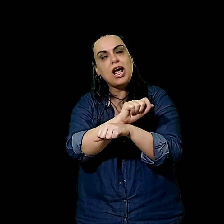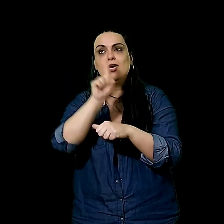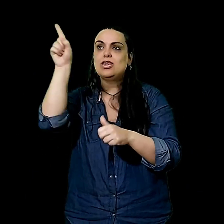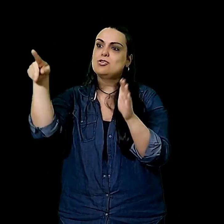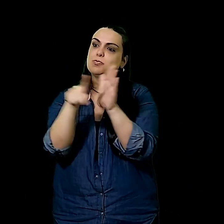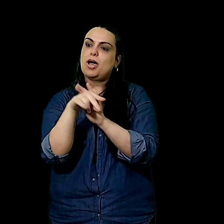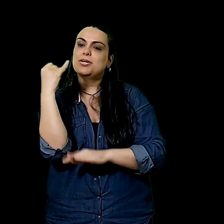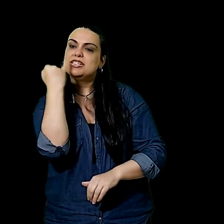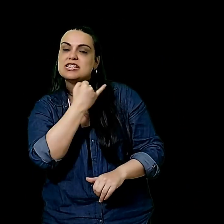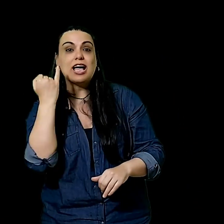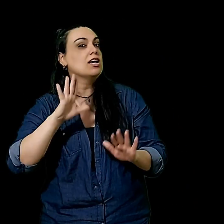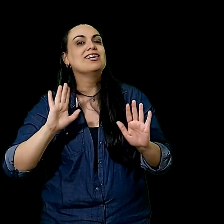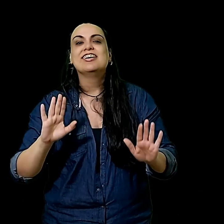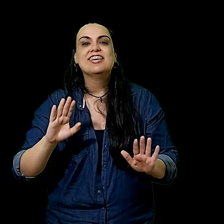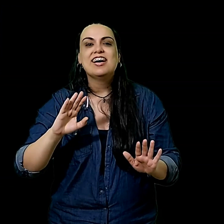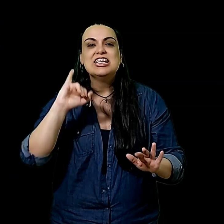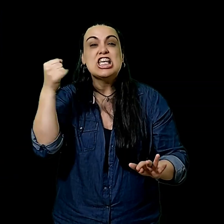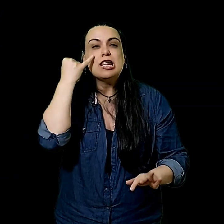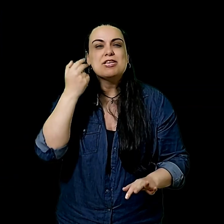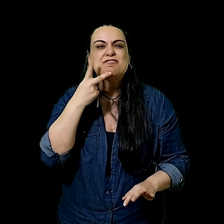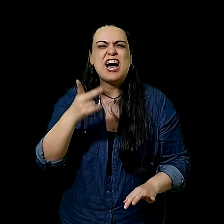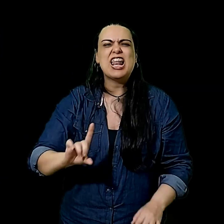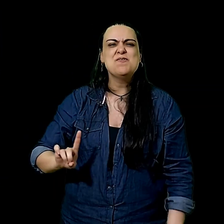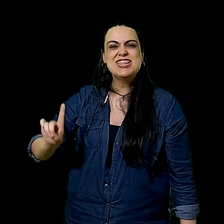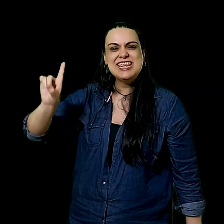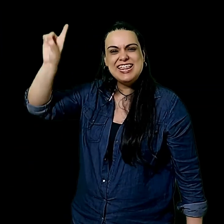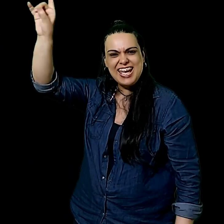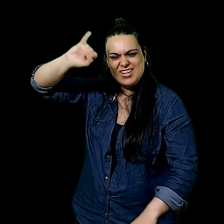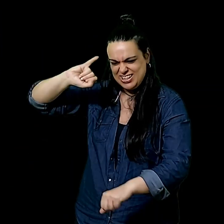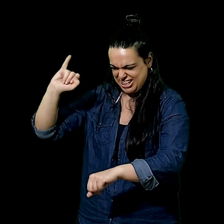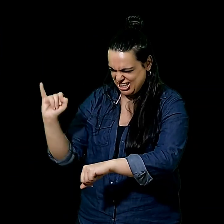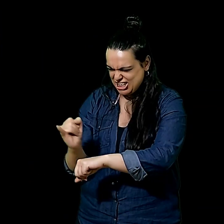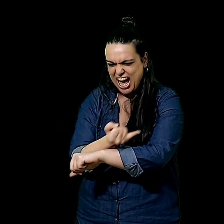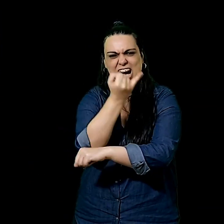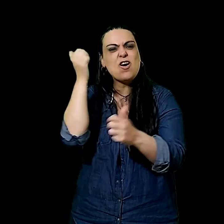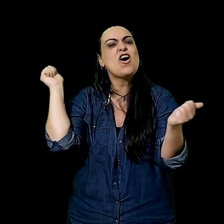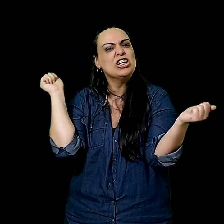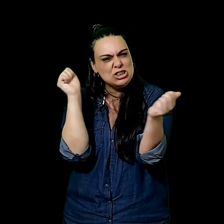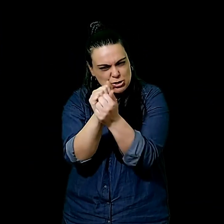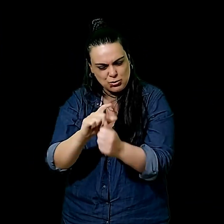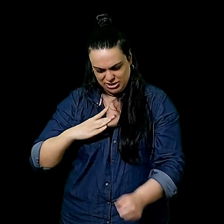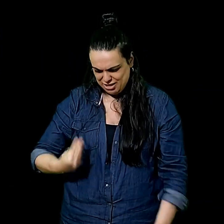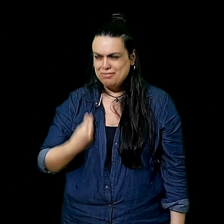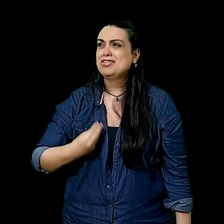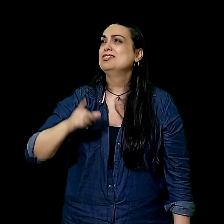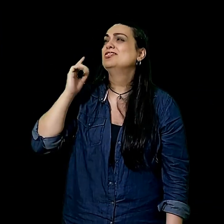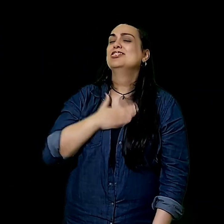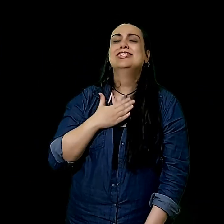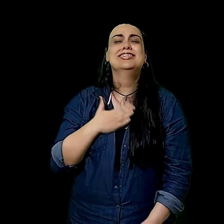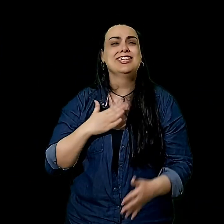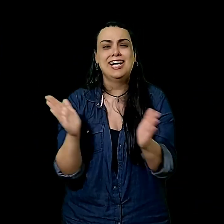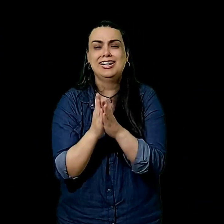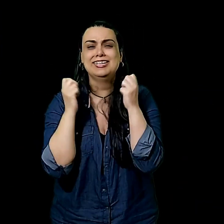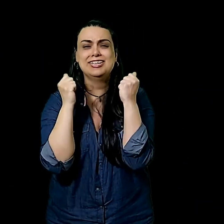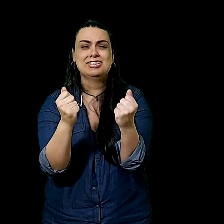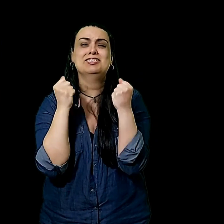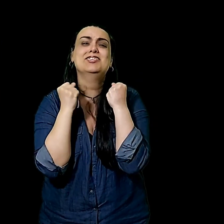memórias do nosso Deus, o Deus de Isaac. Mas sabe o que ele diz? O Deus de Jacó está comigo.